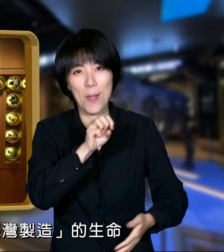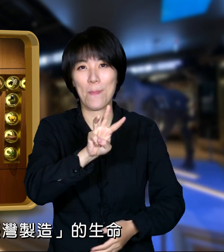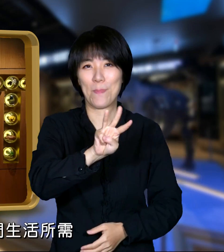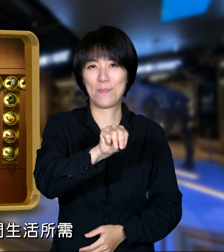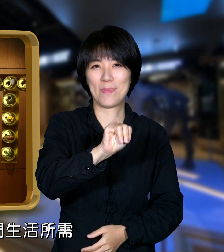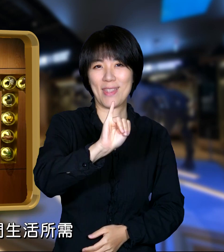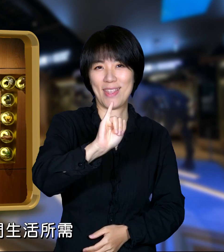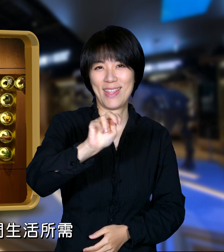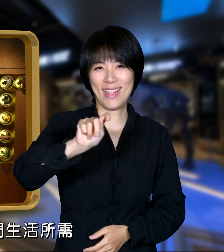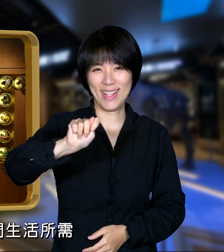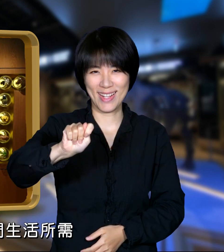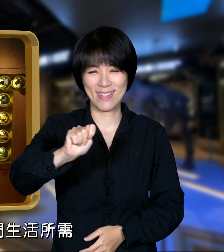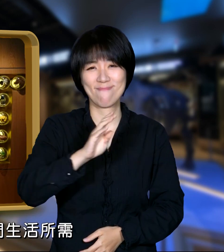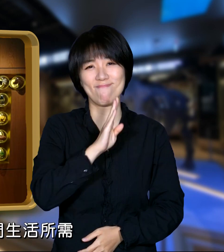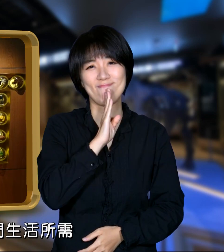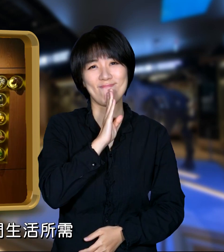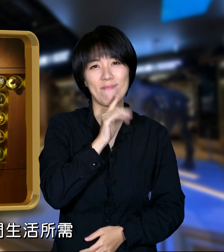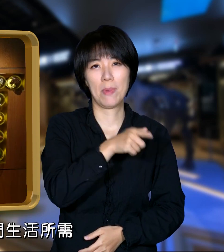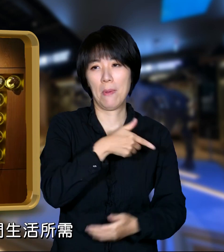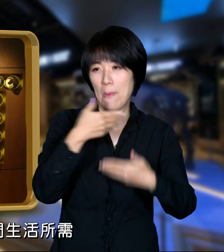与人们生活所需，